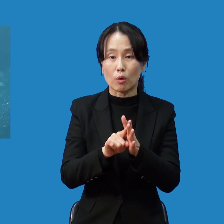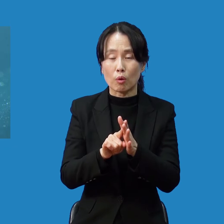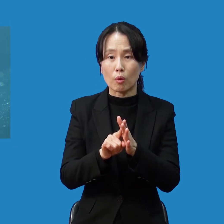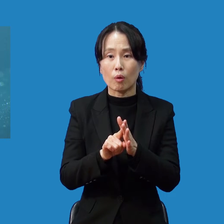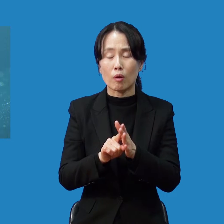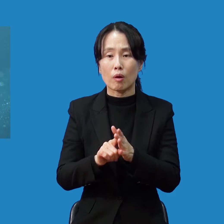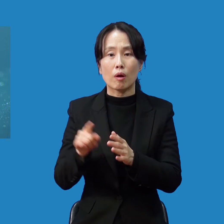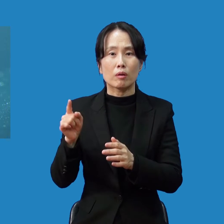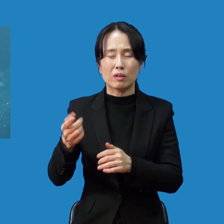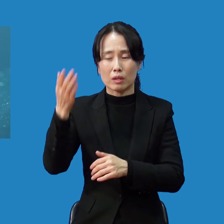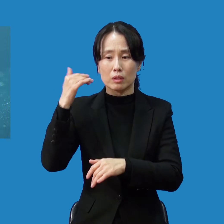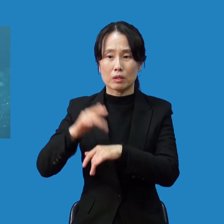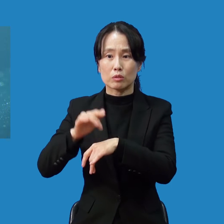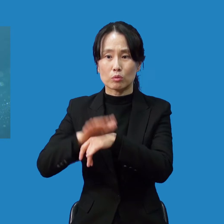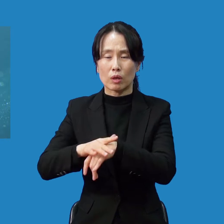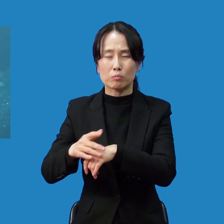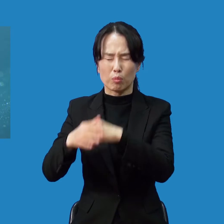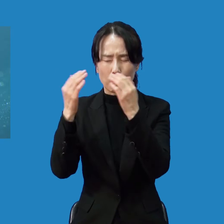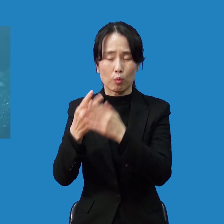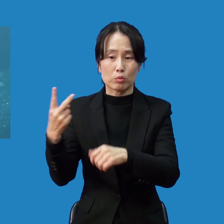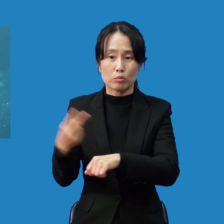씻어버리는 것은 좀 어려운 문제겠죠.